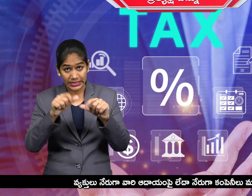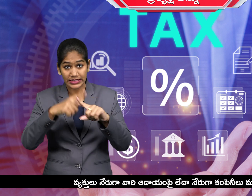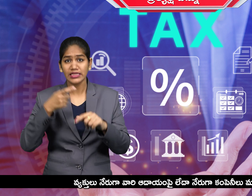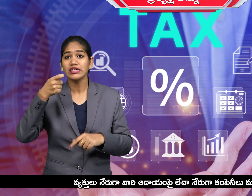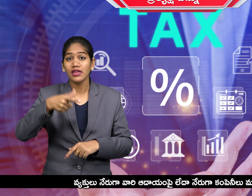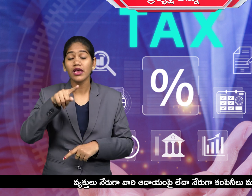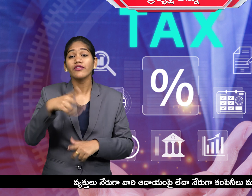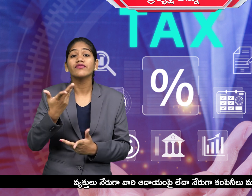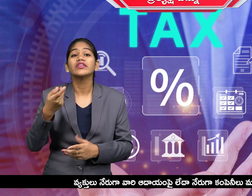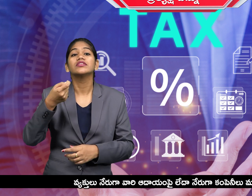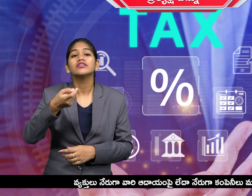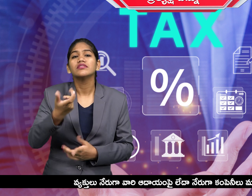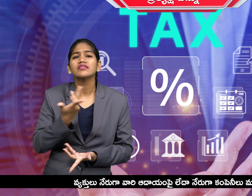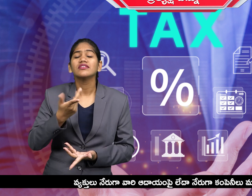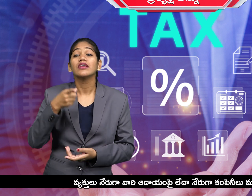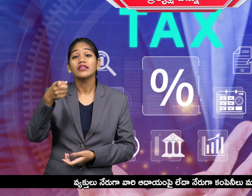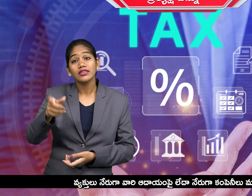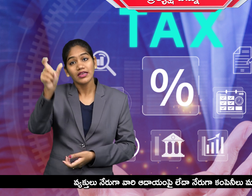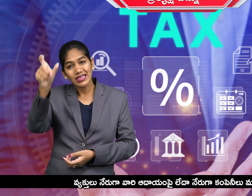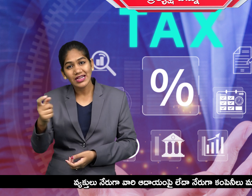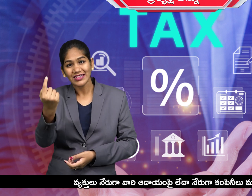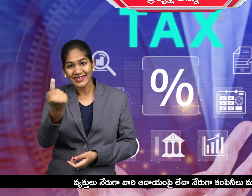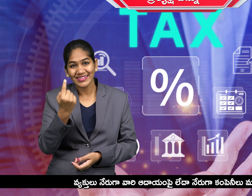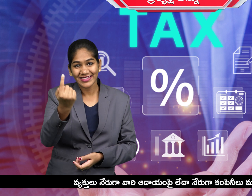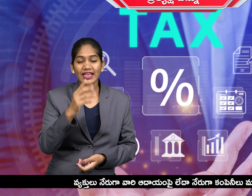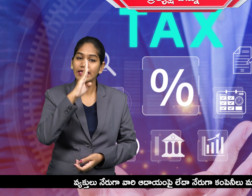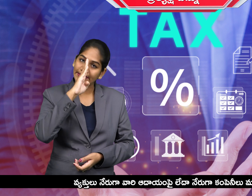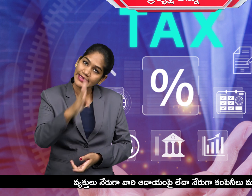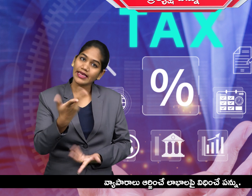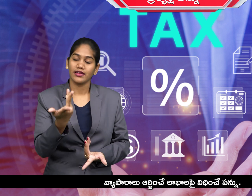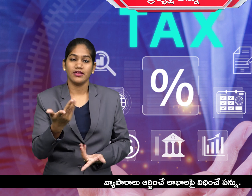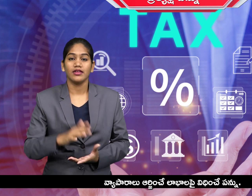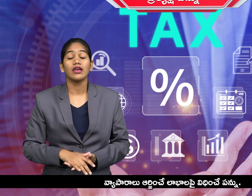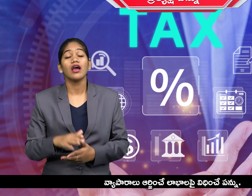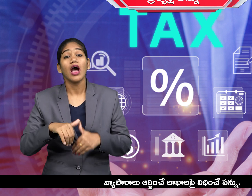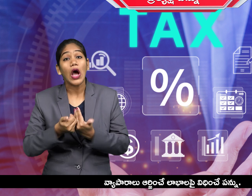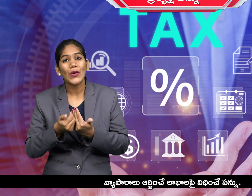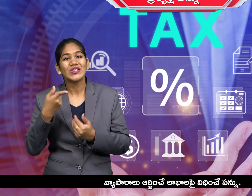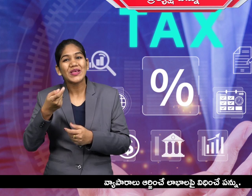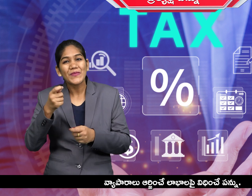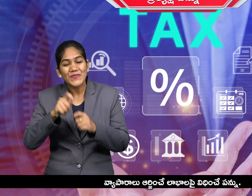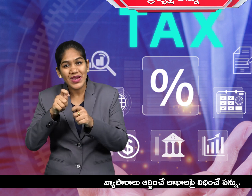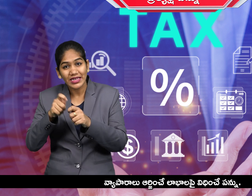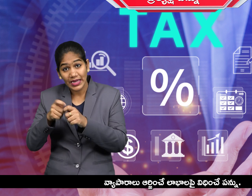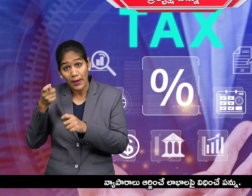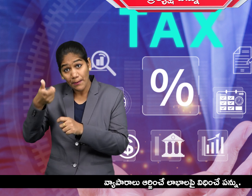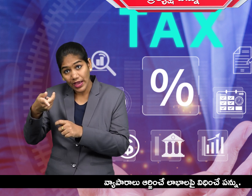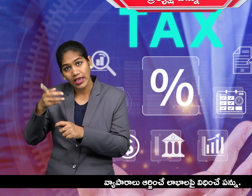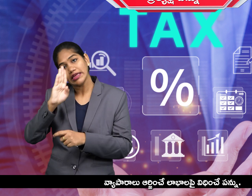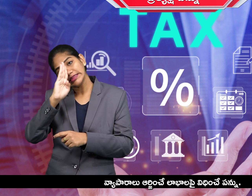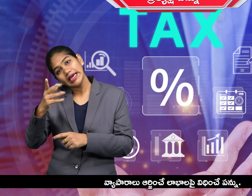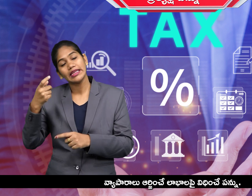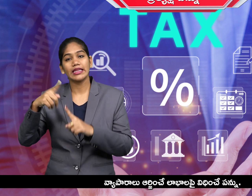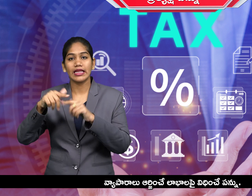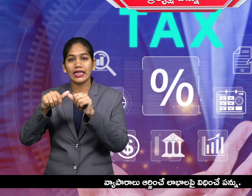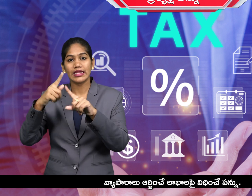వ్యక్తులు నేరుగా వారి ఆదాయంపై లేదా నేరుగా కంపెనీలు మరియు వ్యాపారాలు ఆర్జించే లాభాలపై విధించే